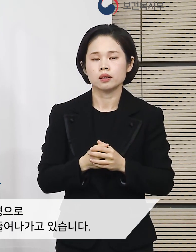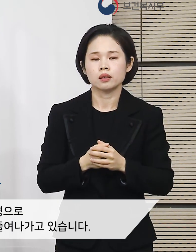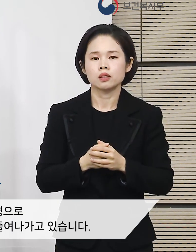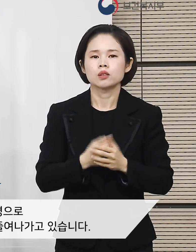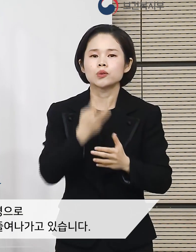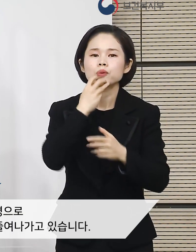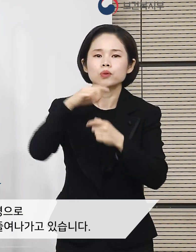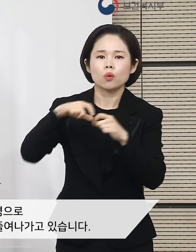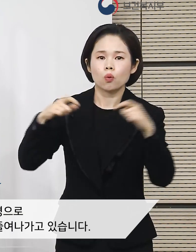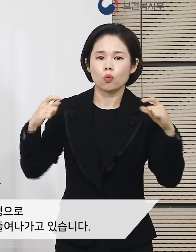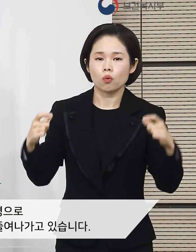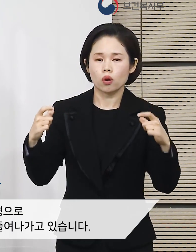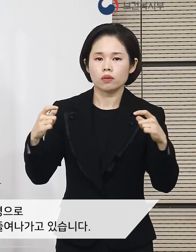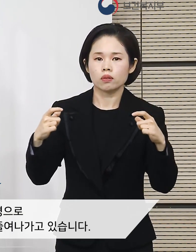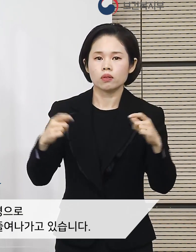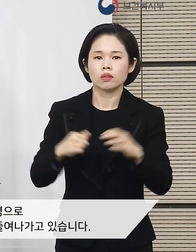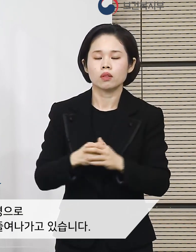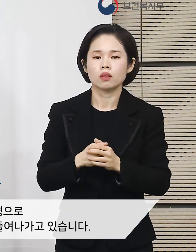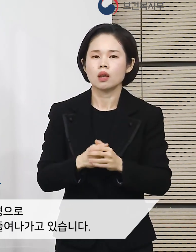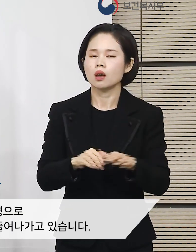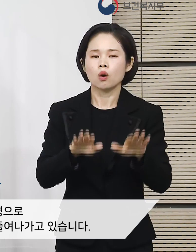기준